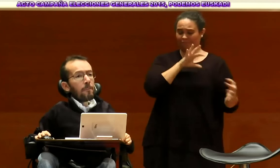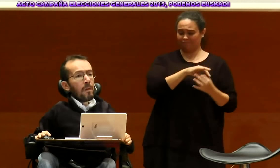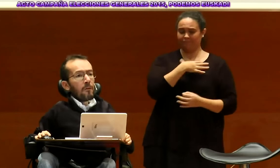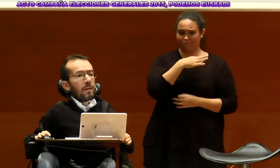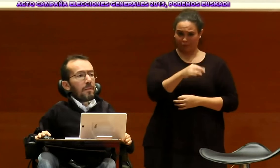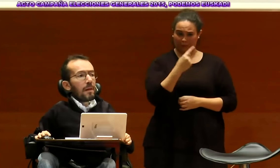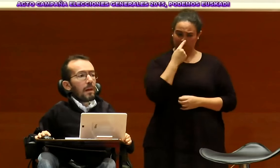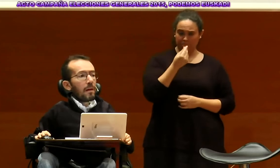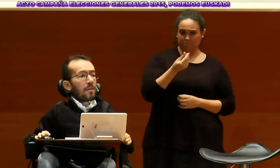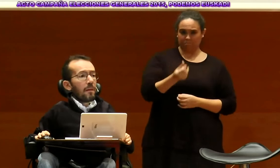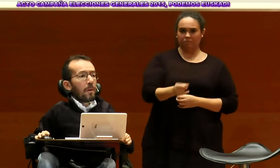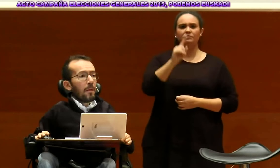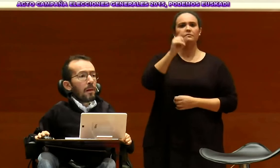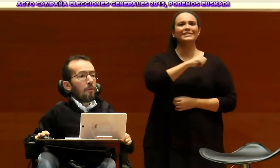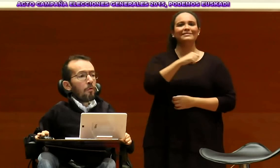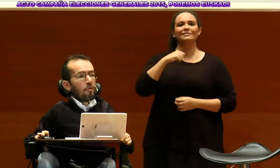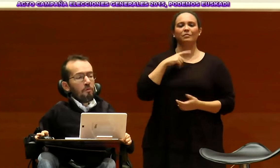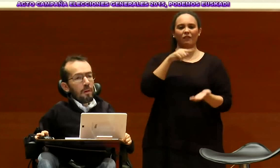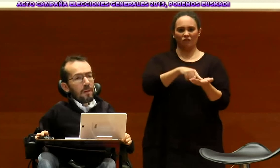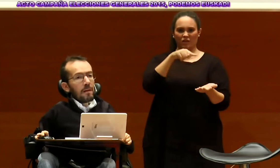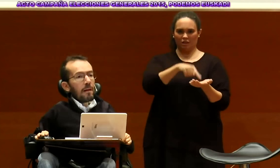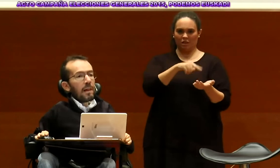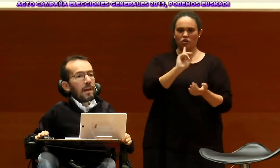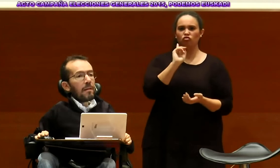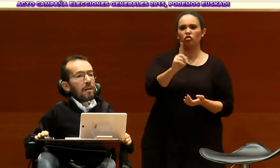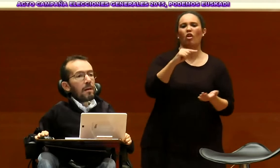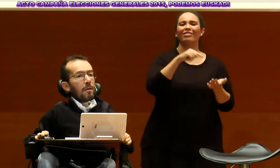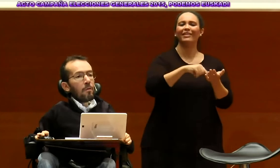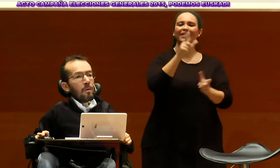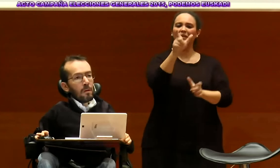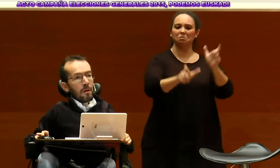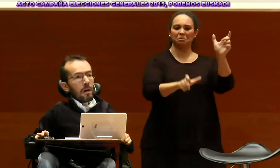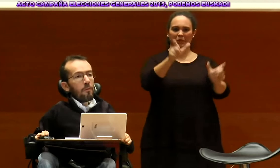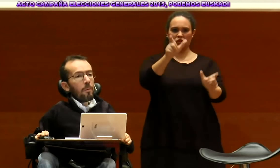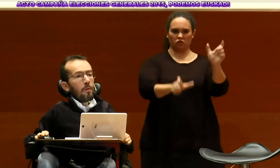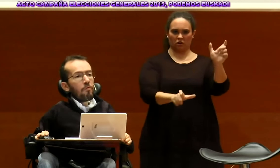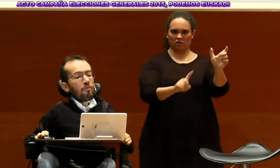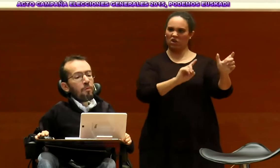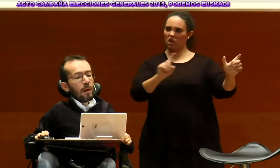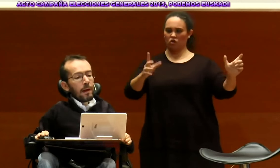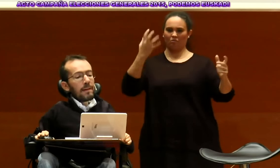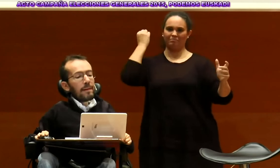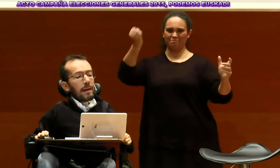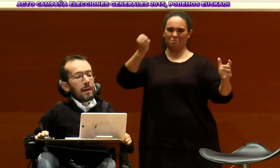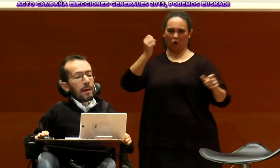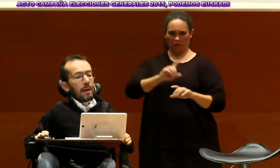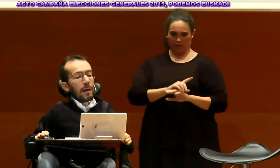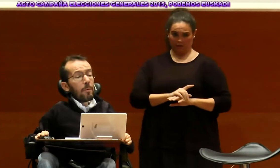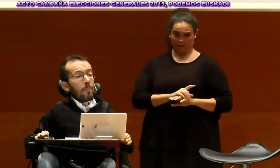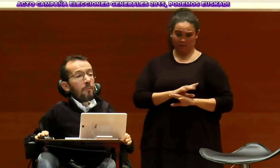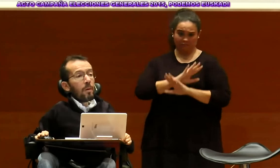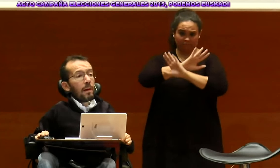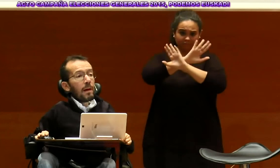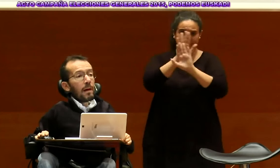independencia financiera, ese deber dinero solamente a la gente y no a los poderosos, hace